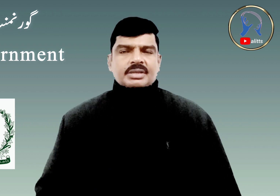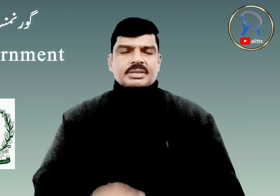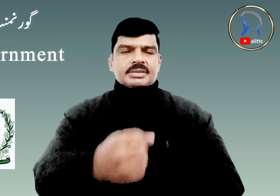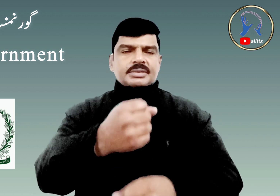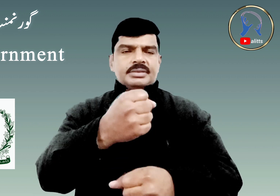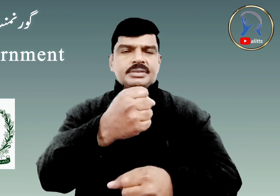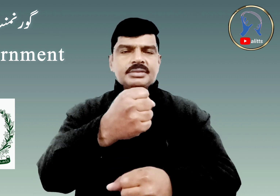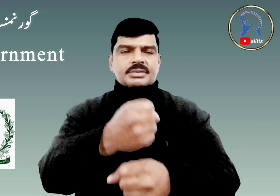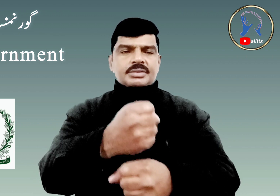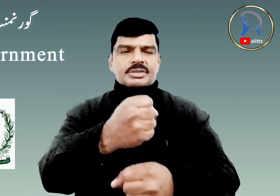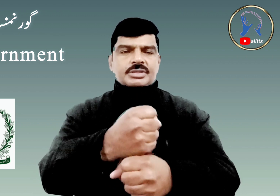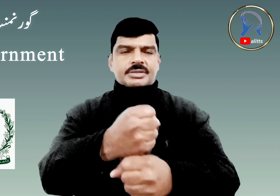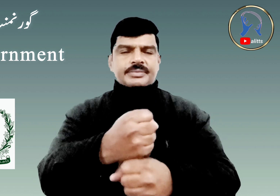गवर्नमेंट, जी।